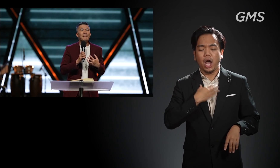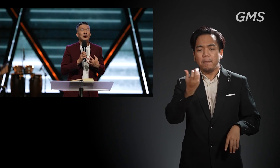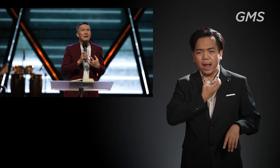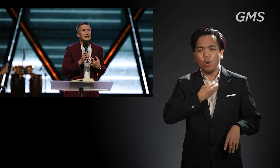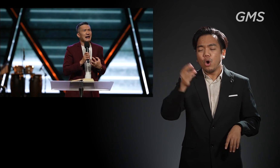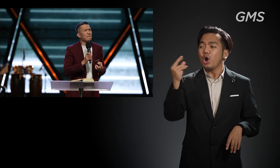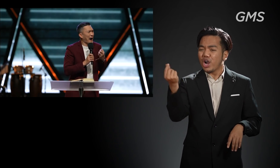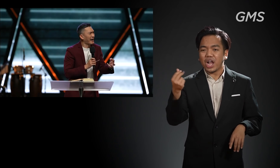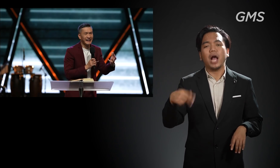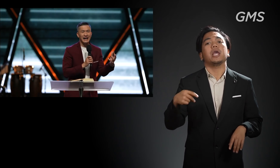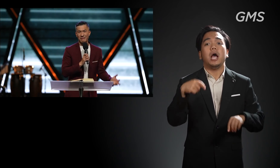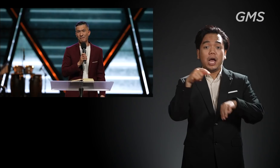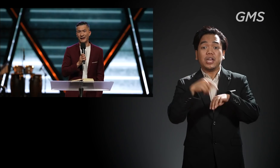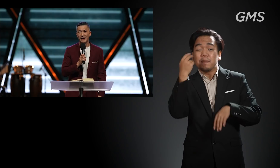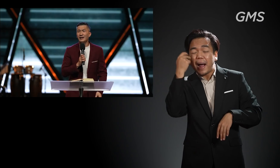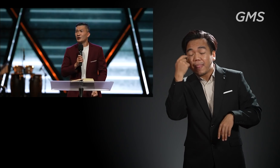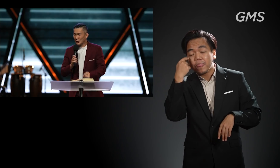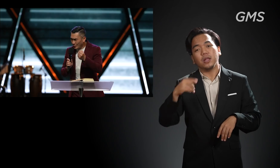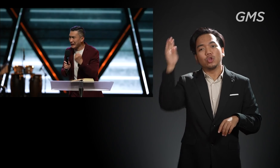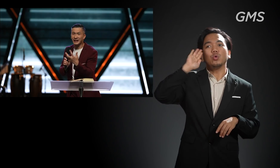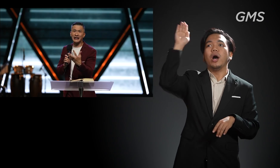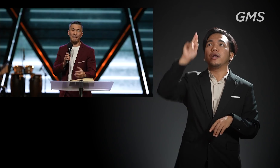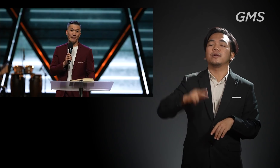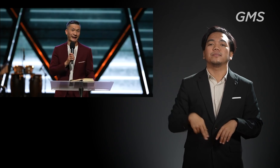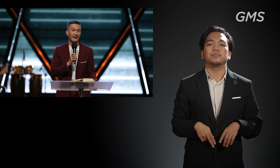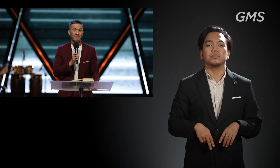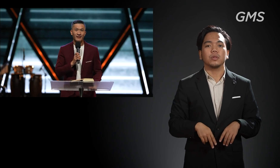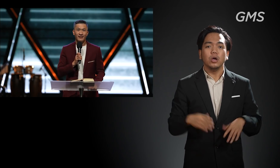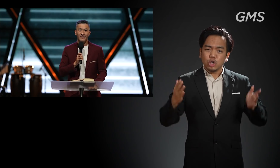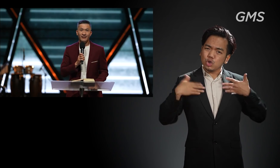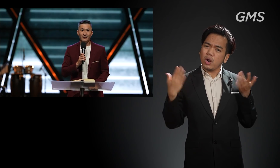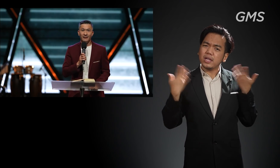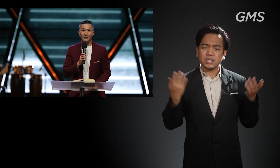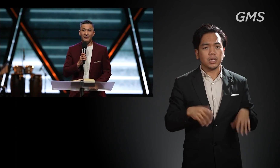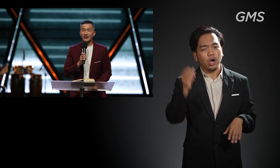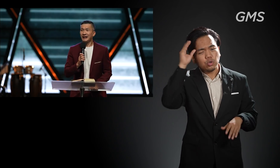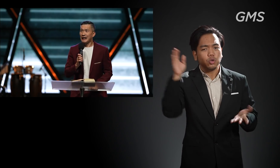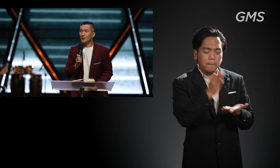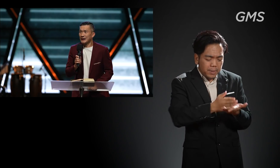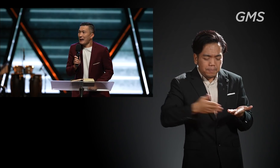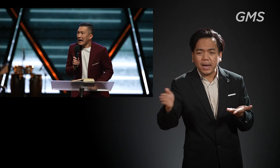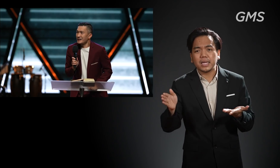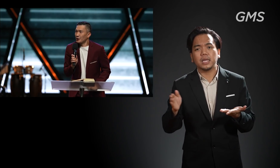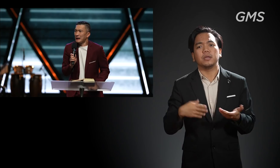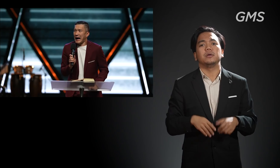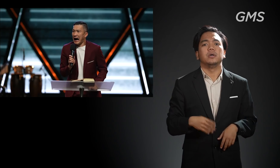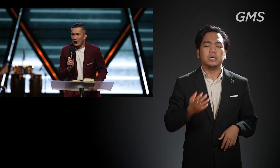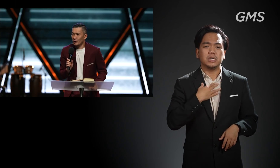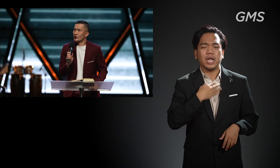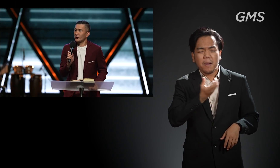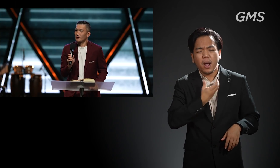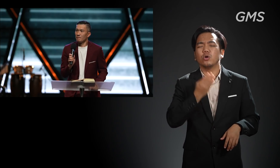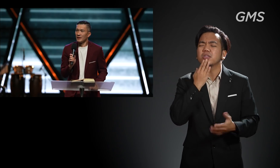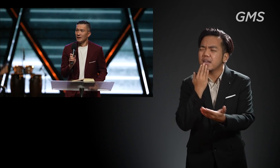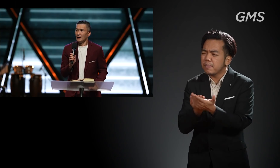Supaya kami itu merasakan bahagianya memberi, sukacitanya berbagi. Sekedar untuk berterima kasih, Tuhan tidak